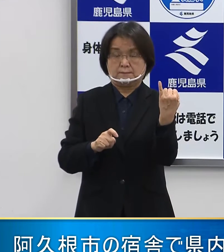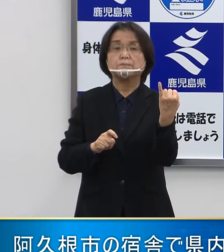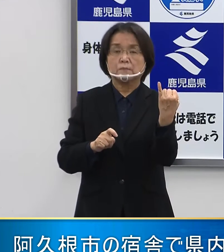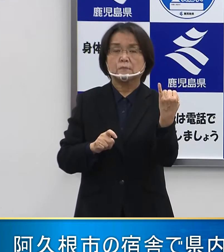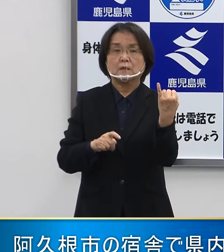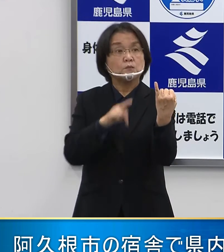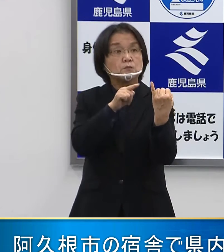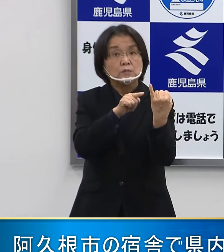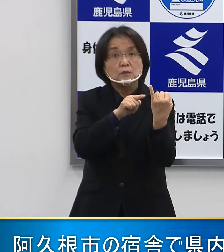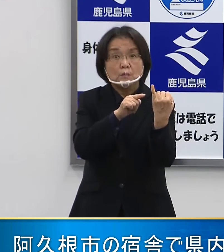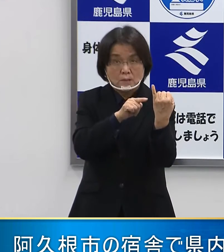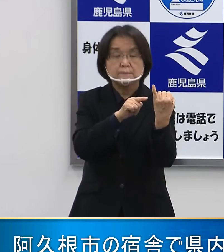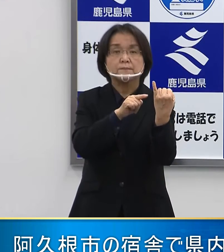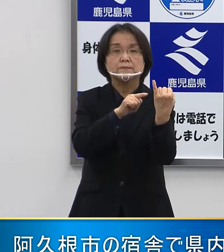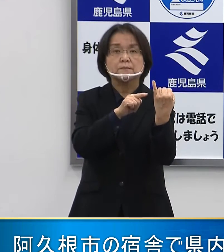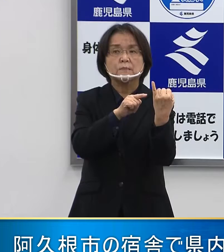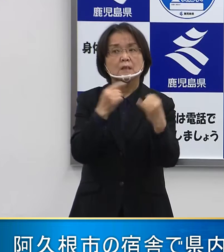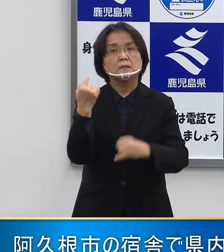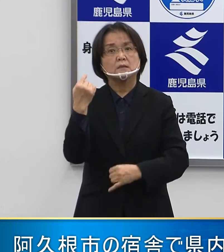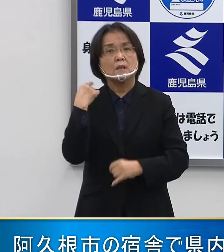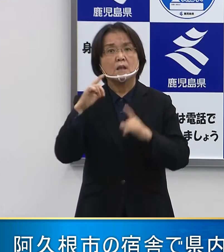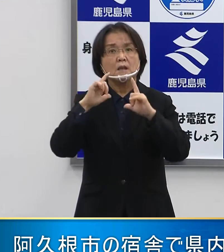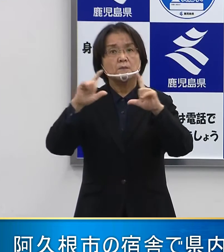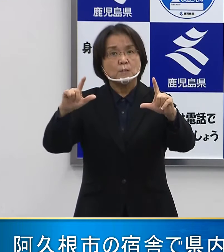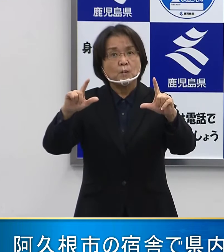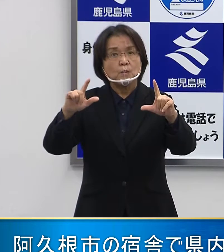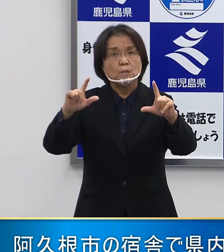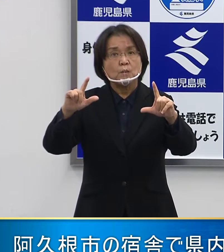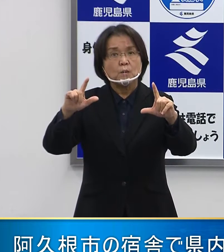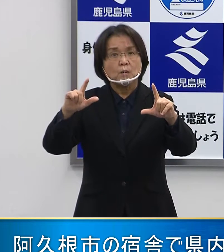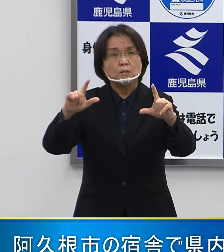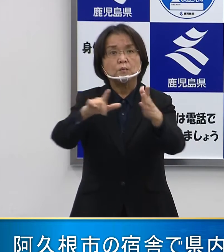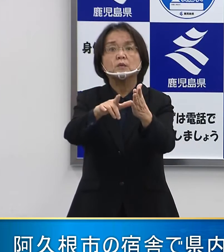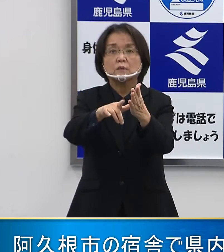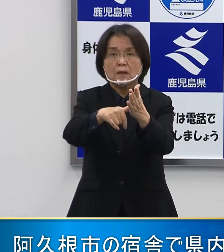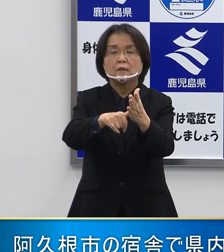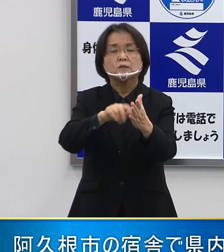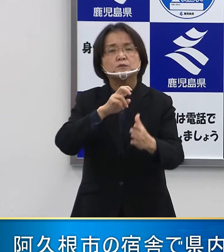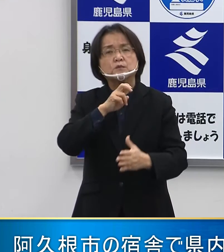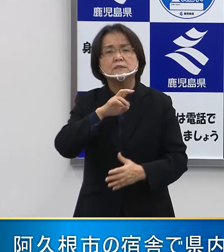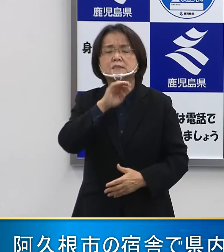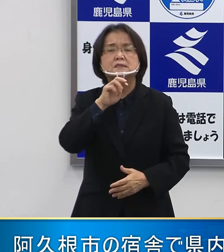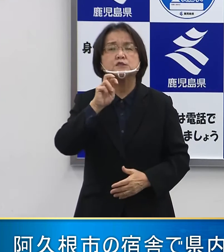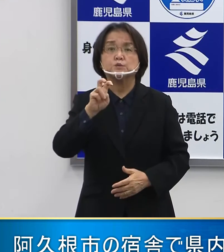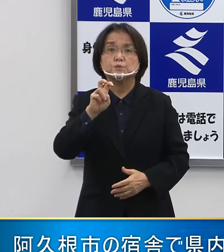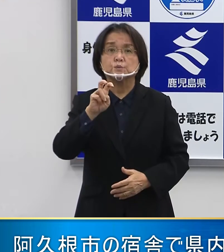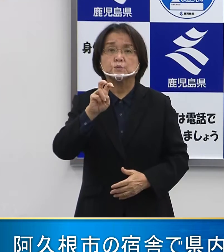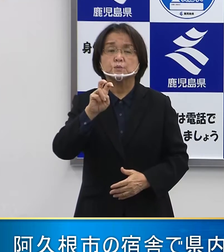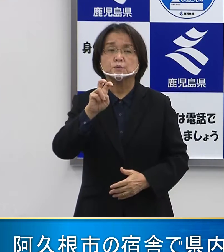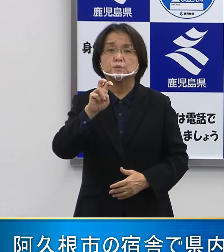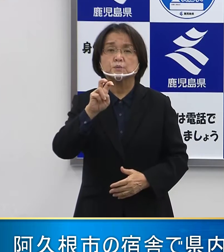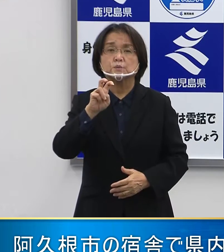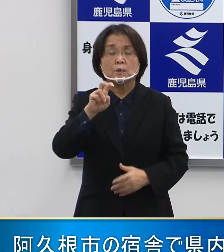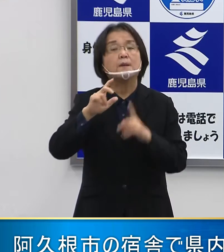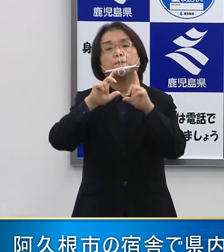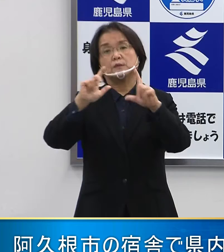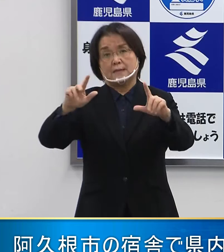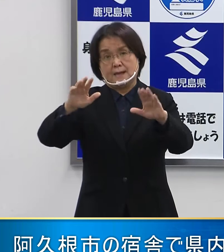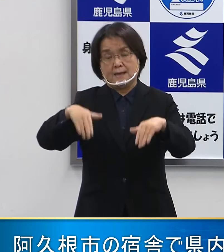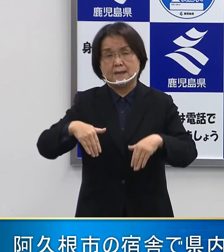この方に付けましては昨日発表時点では20代と発表しておりました